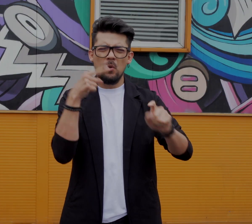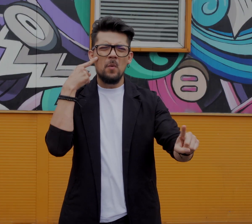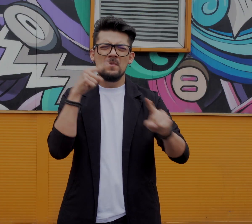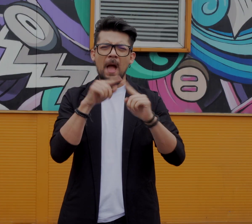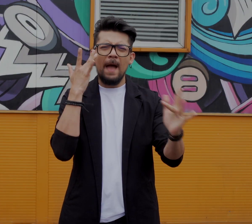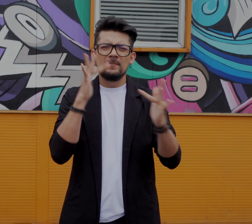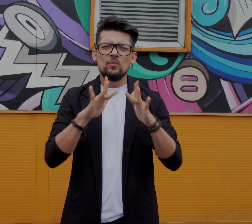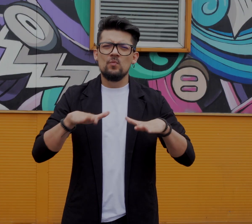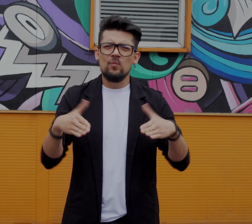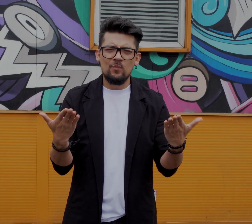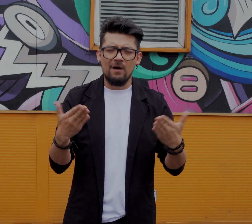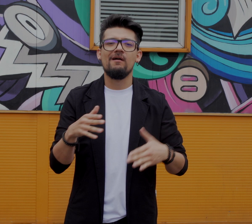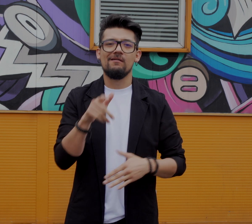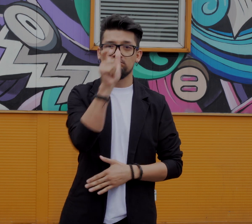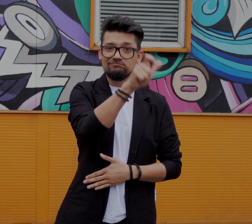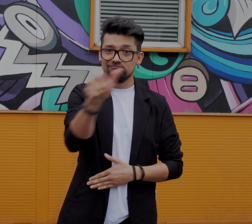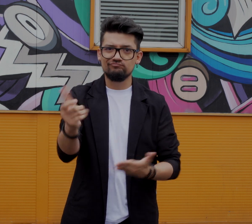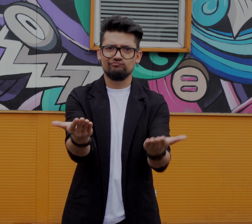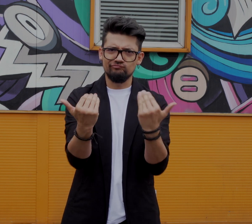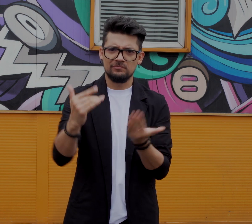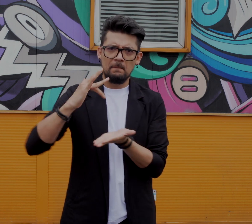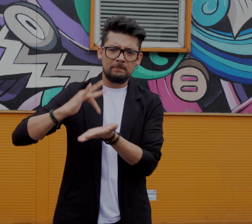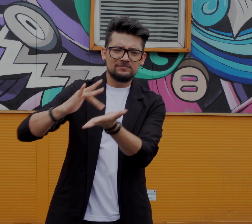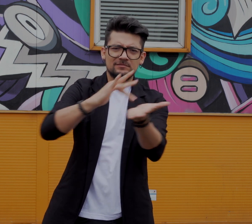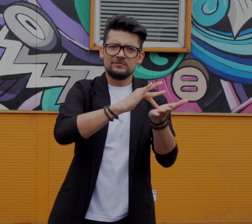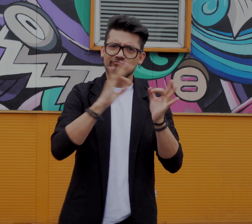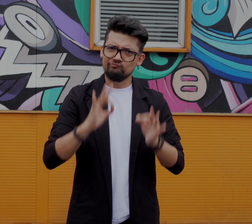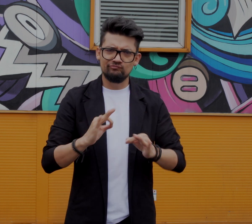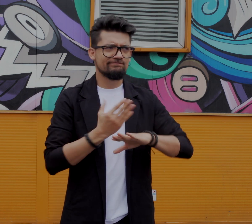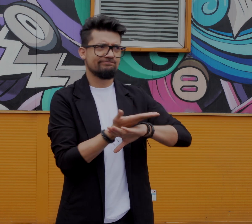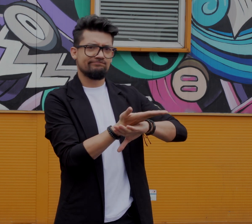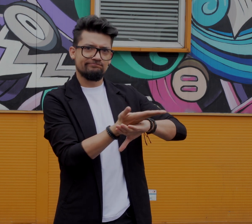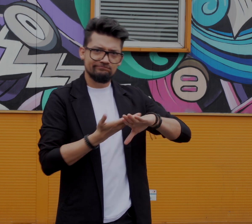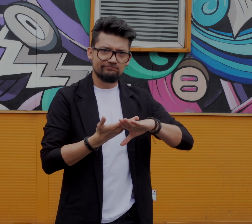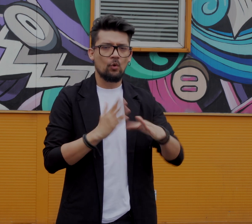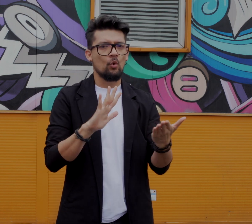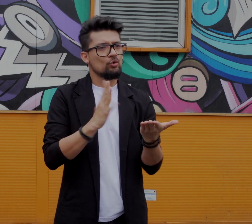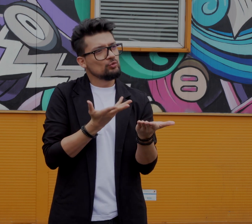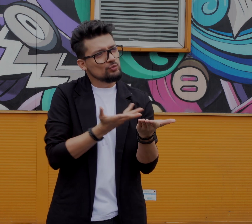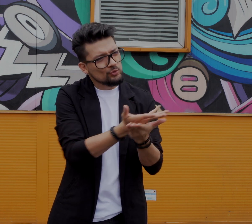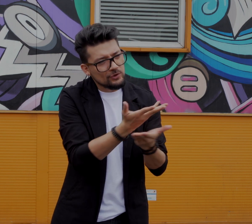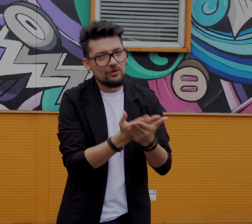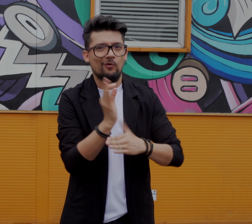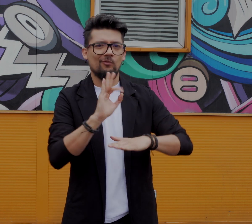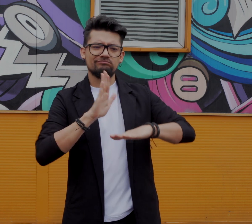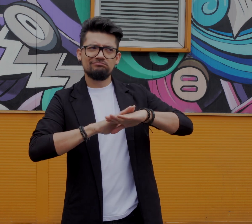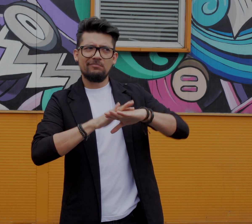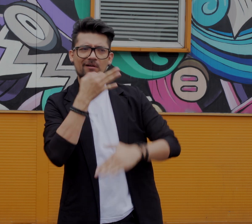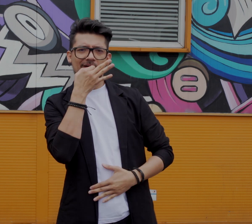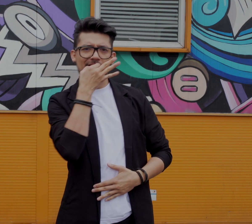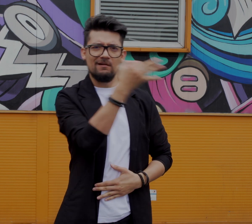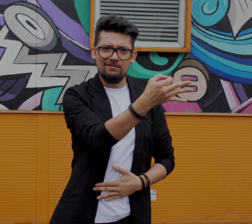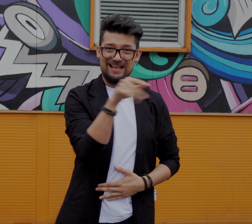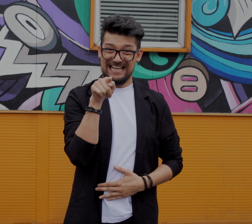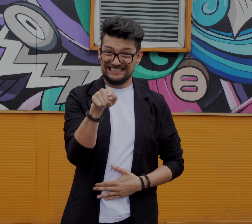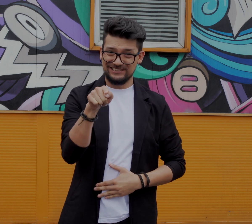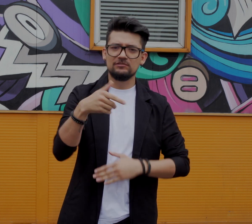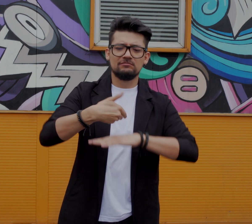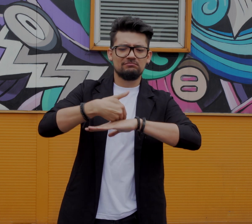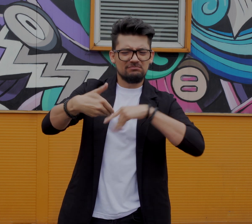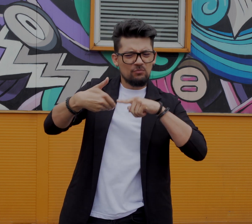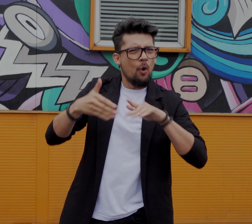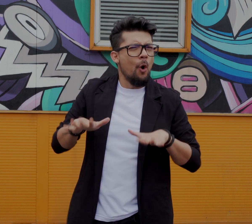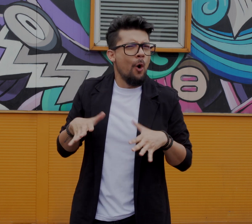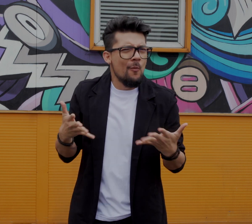quisiera contarles quién toma el control siempre estamos atentos a su retroalimentación y recibimos las